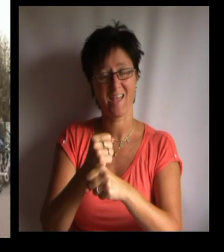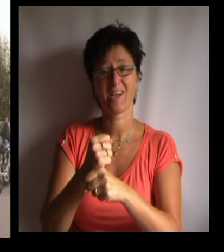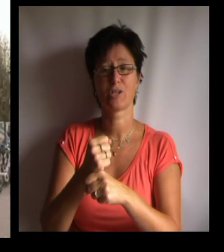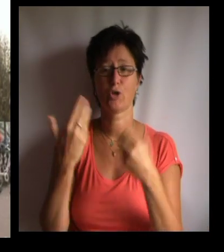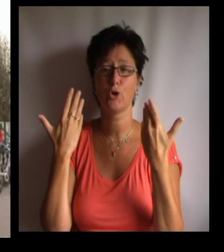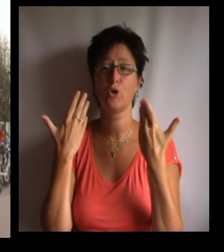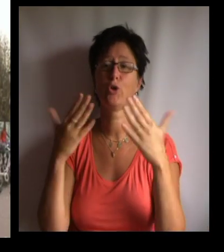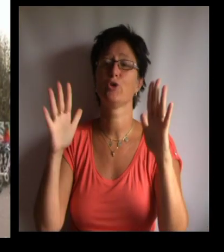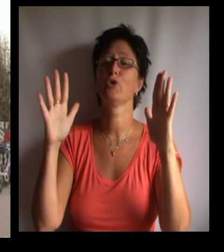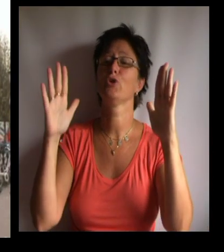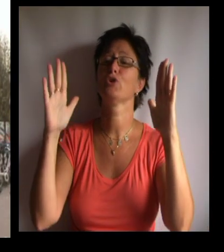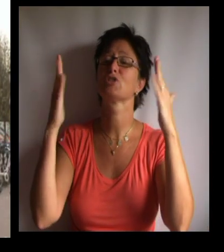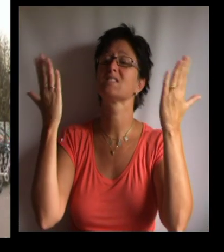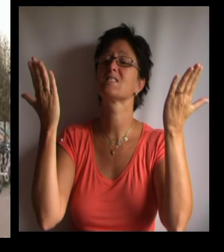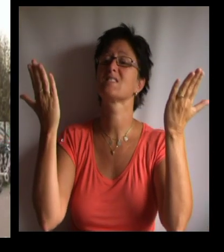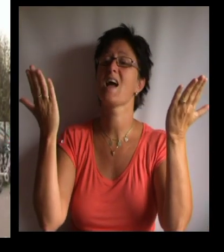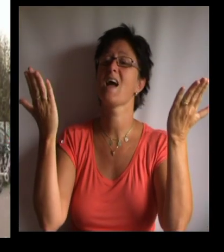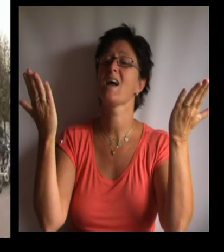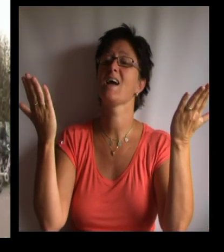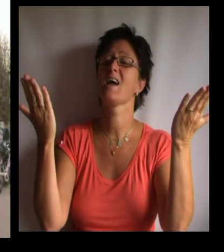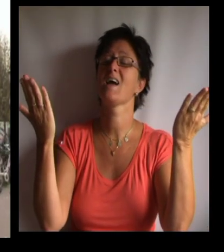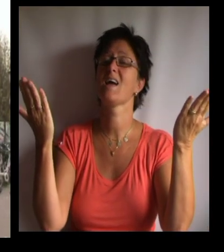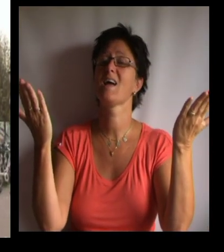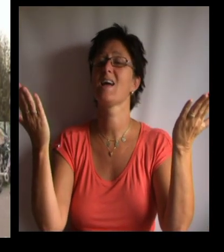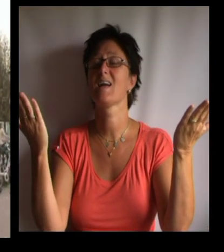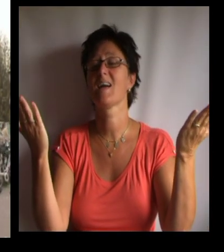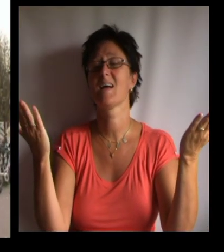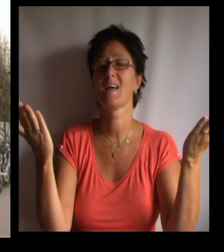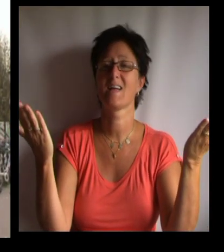zul je echt gelukkig zijn.